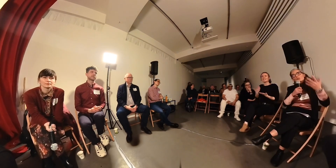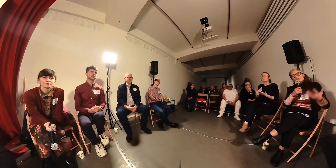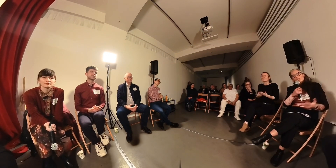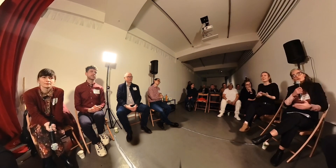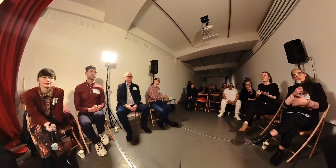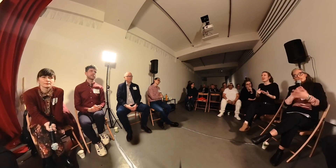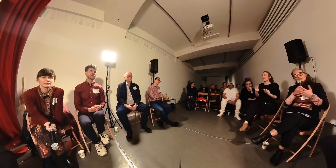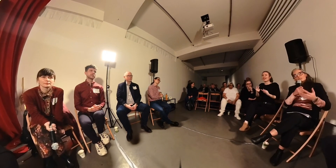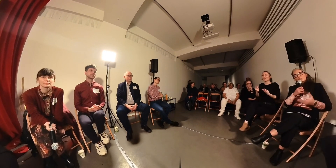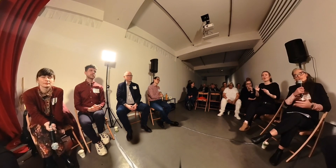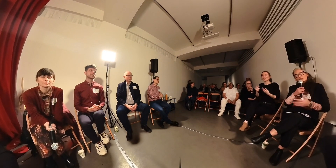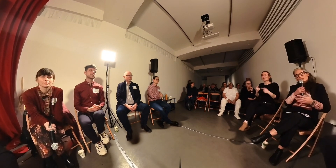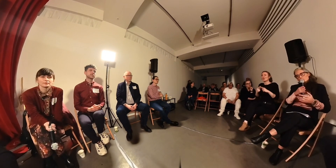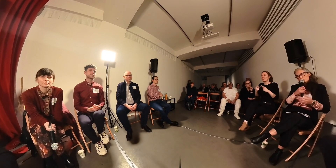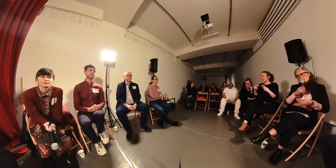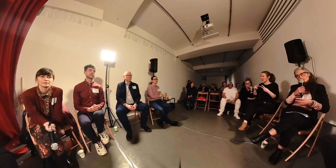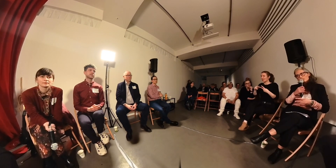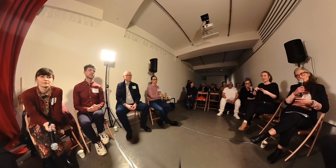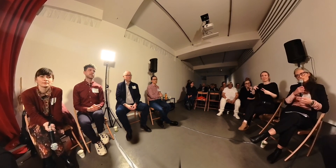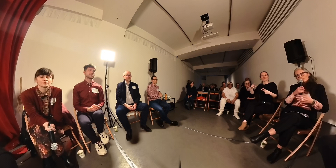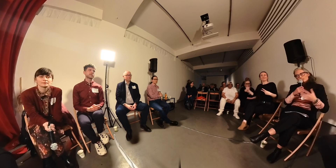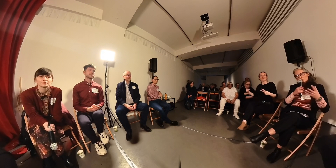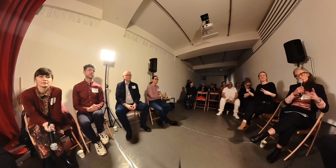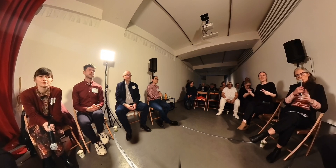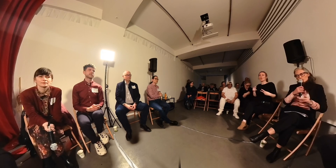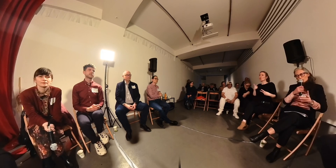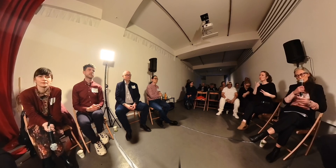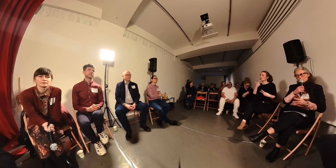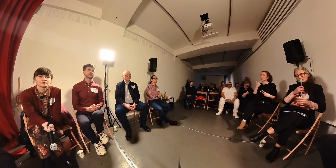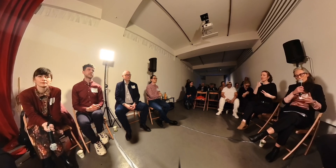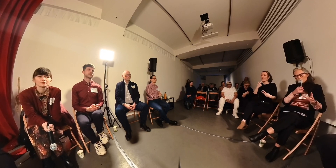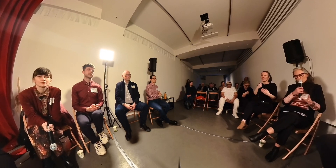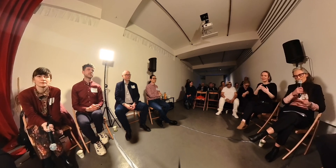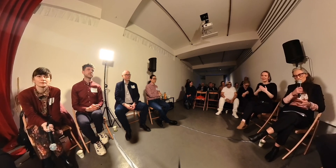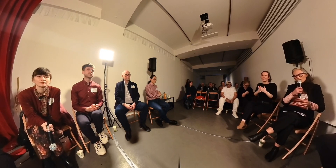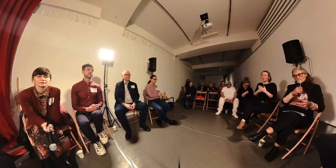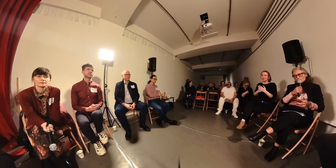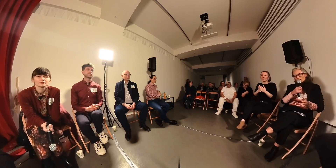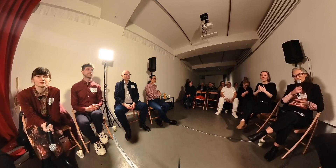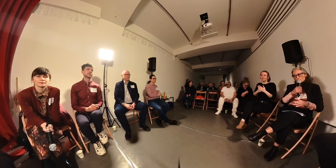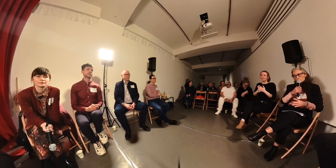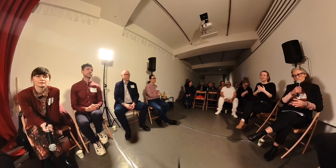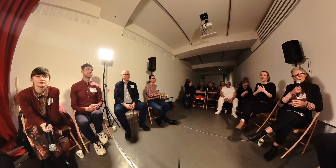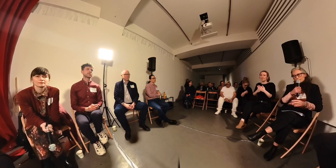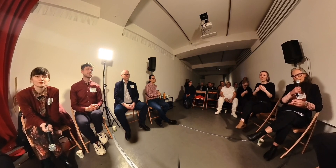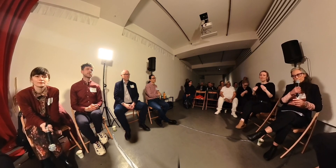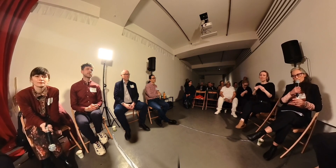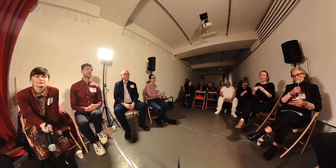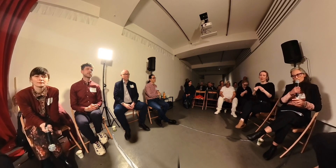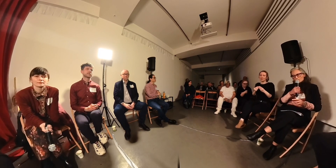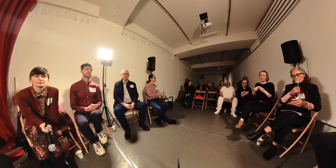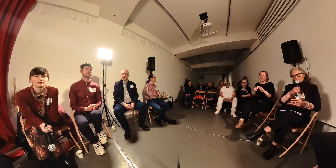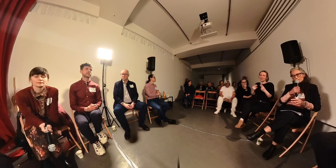která vlastně kontrastuje, jak tam vlastně mluví hodně, to bylo strašně silný ta pasáž o tom, že